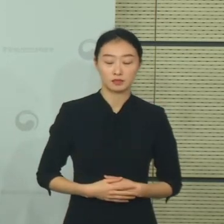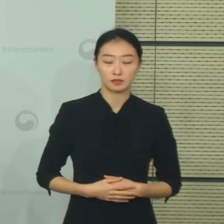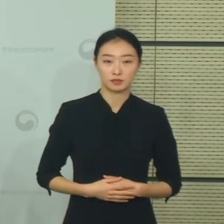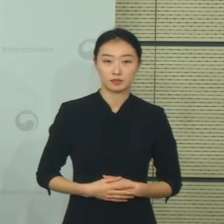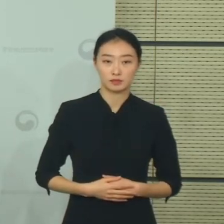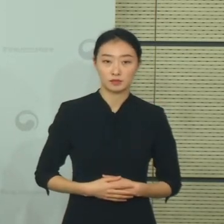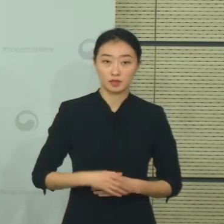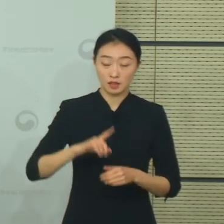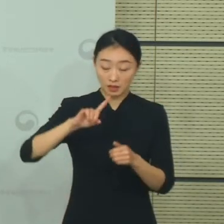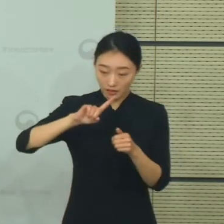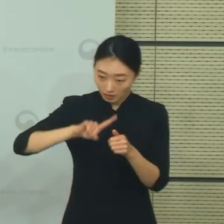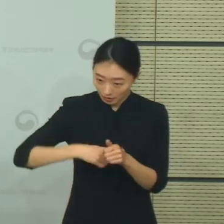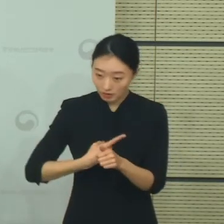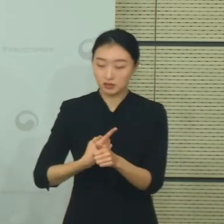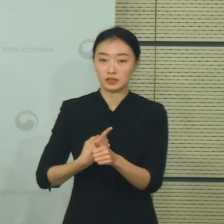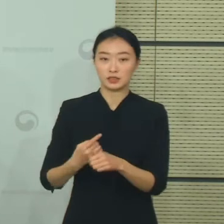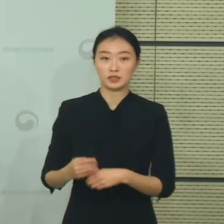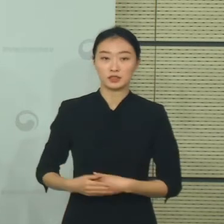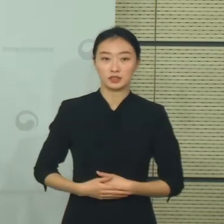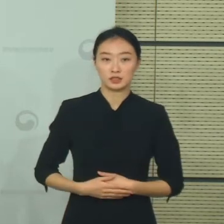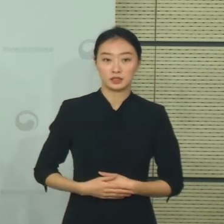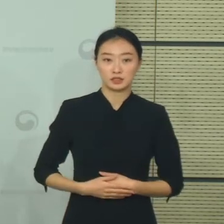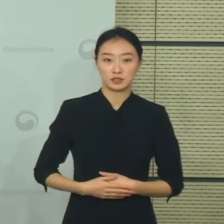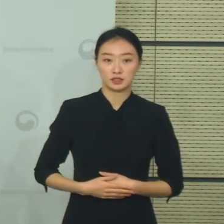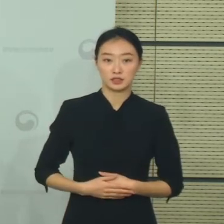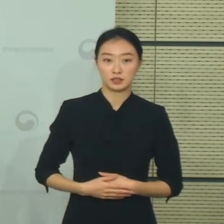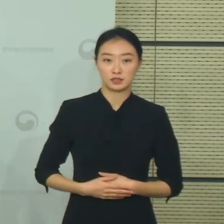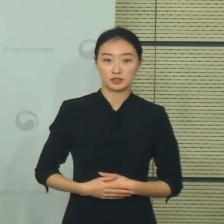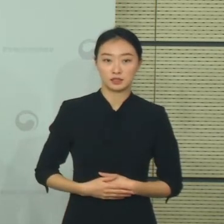거기에 따라 그래서 저희도 지금 이제